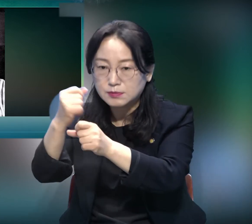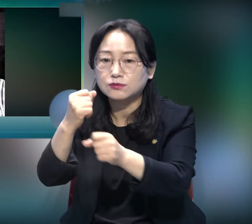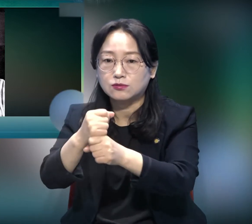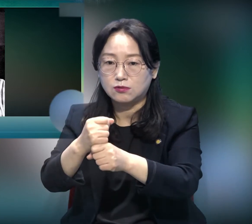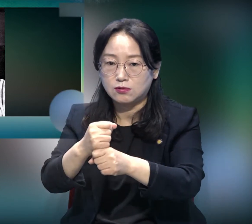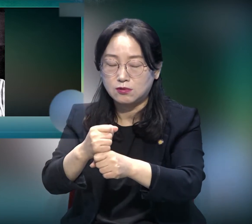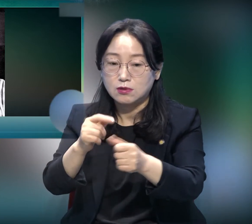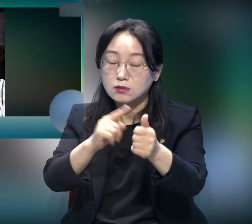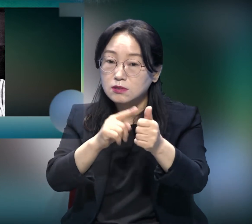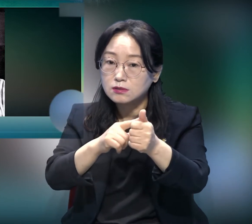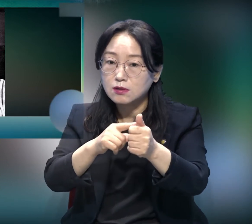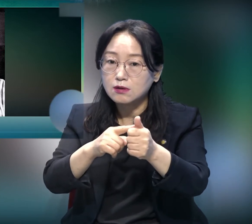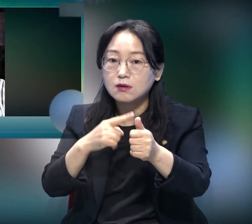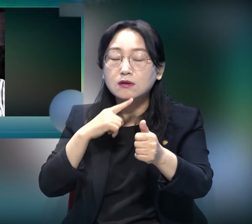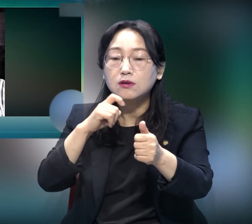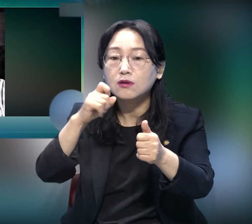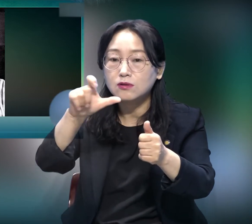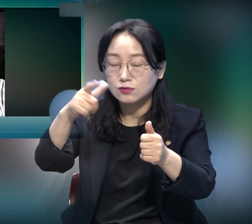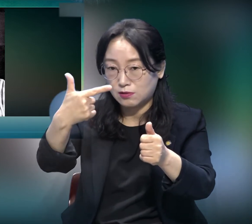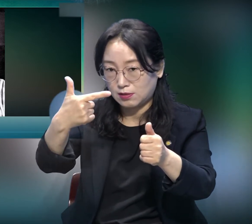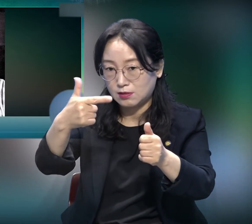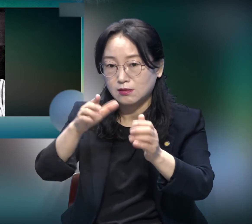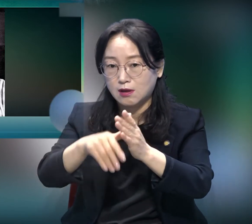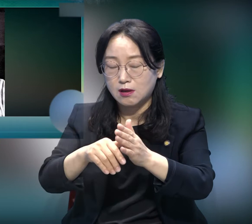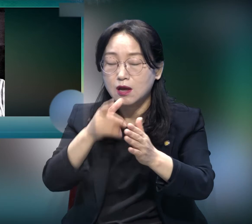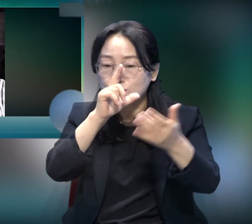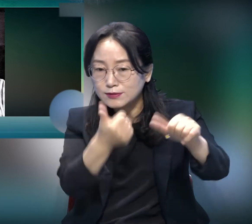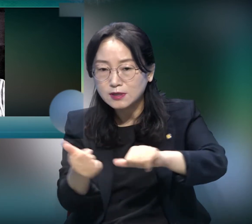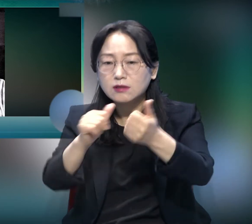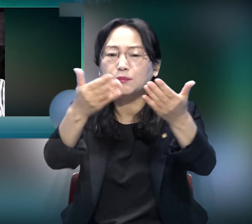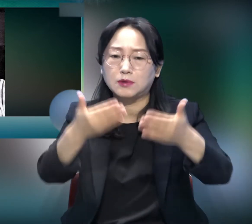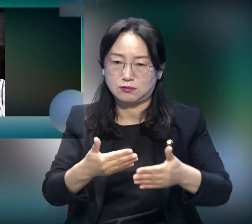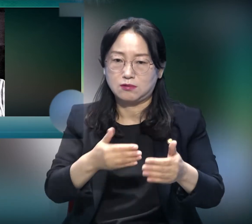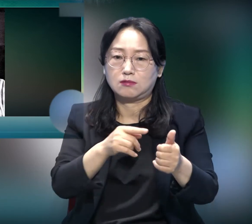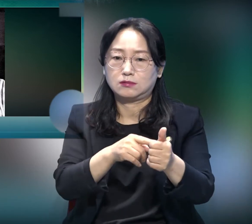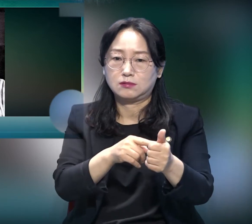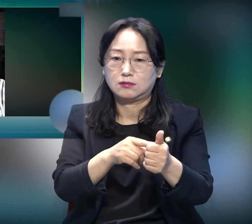가지고 14살 때 세례를 받고 많은